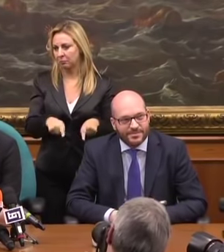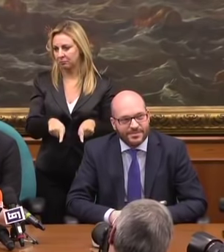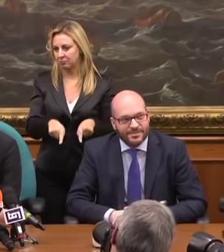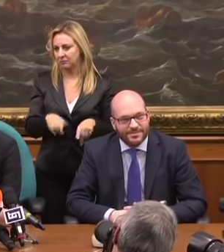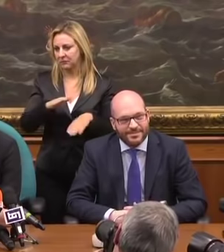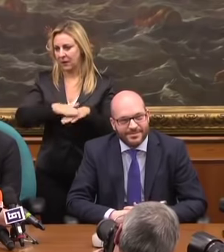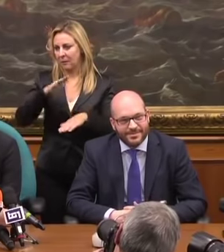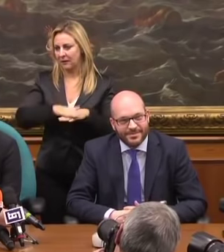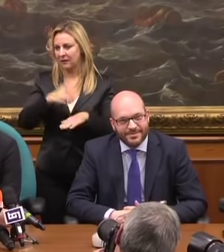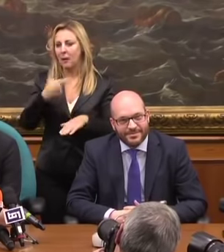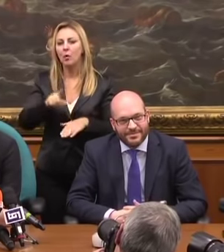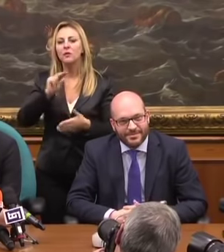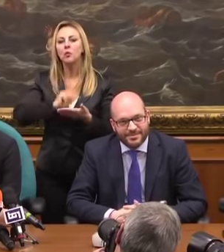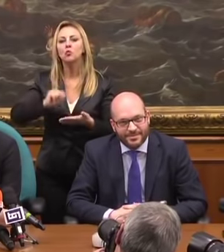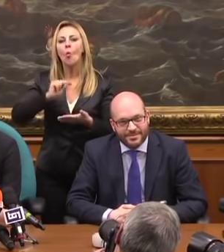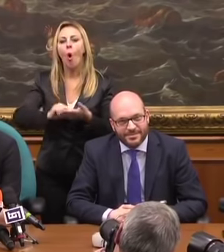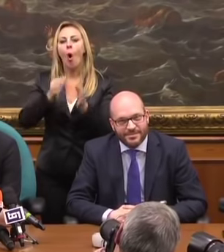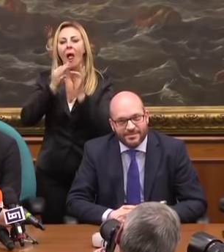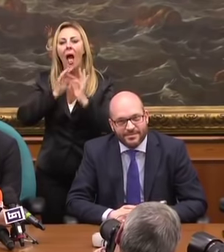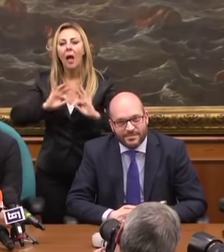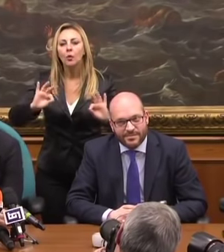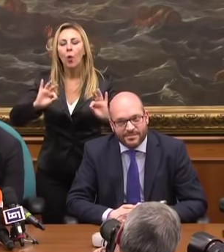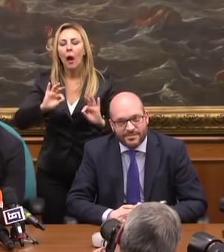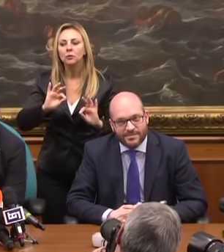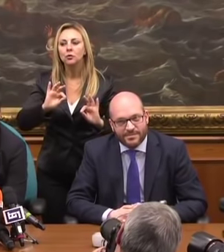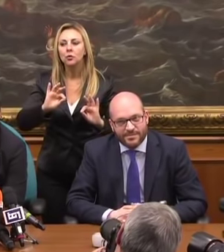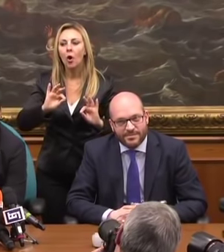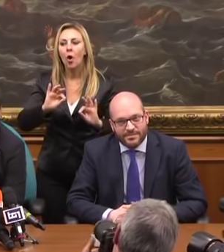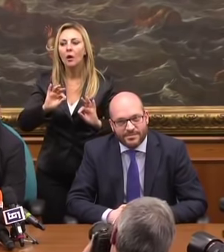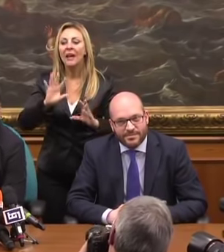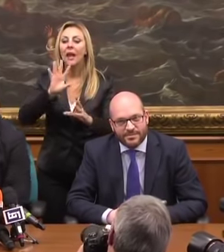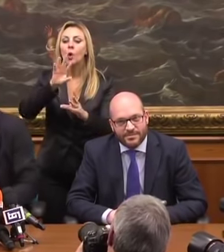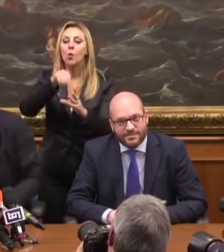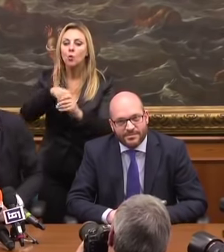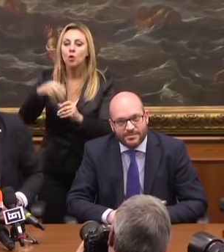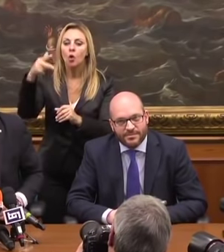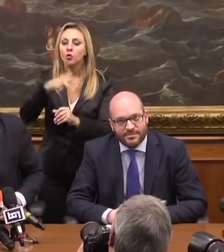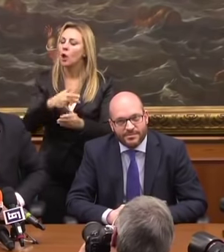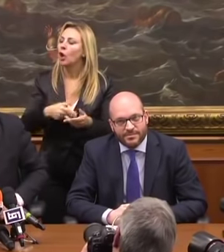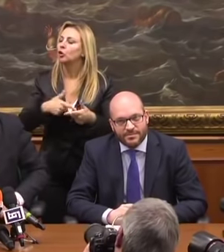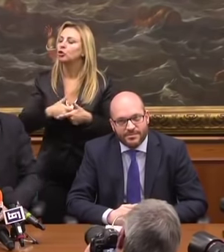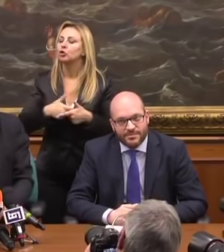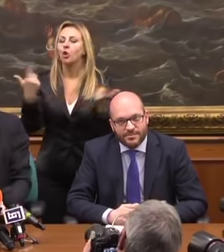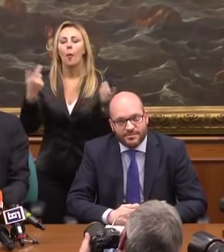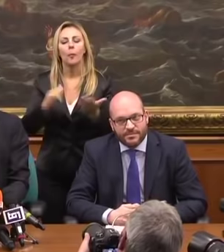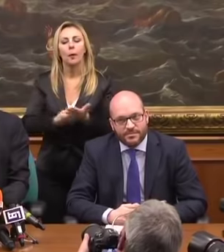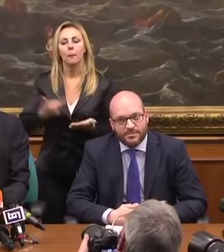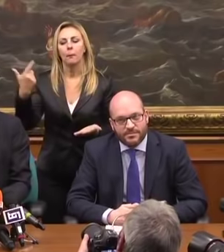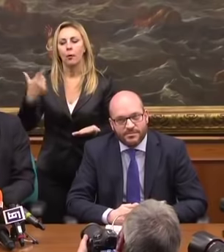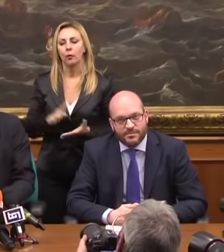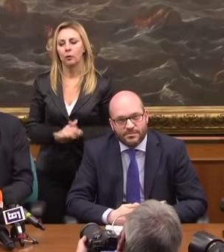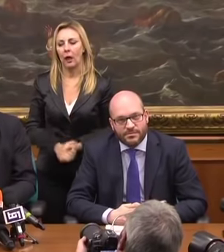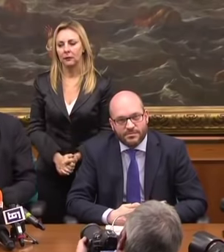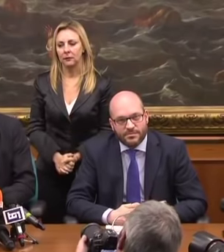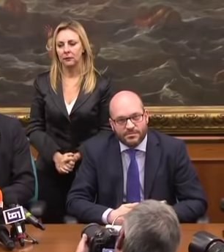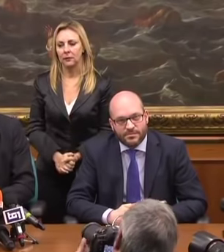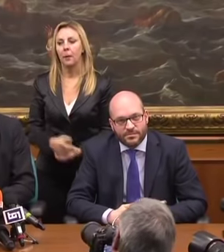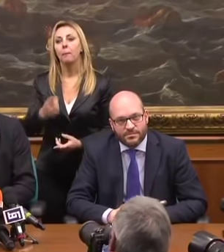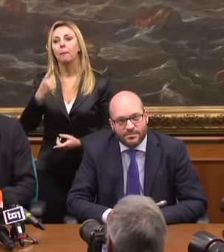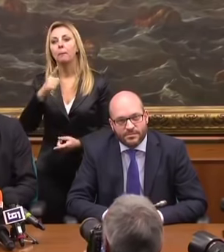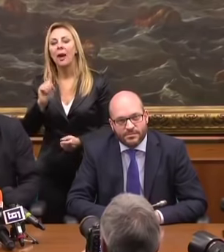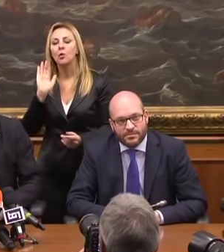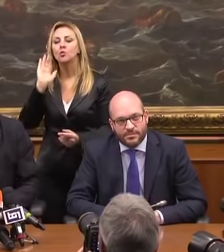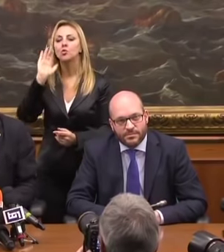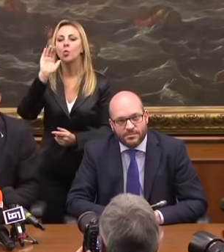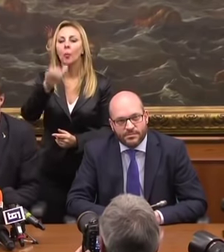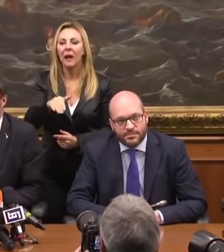parlando questa mattina, perché la scuola e l'educazione e l'inclusione sociale sono troppo importanti per essere